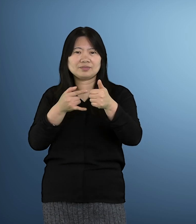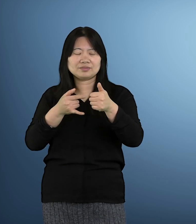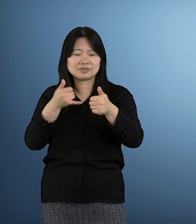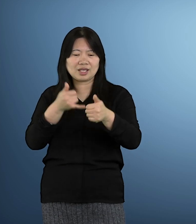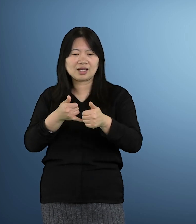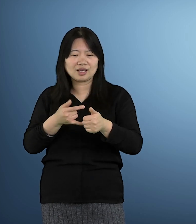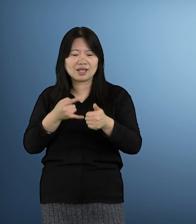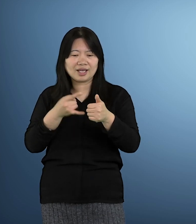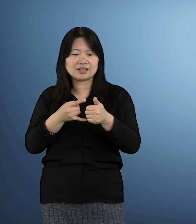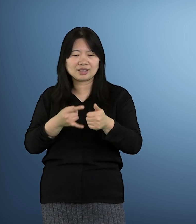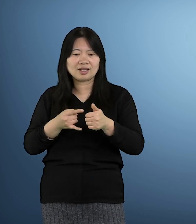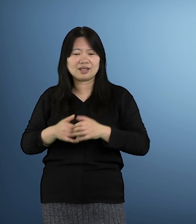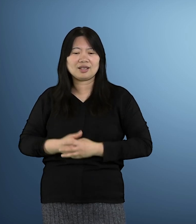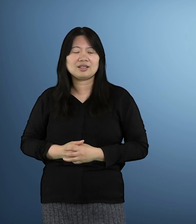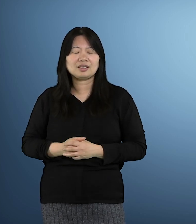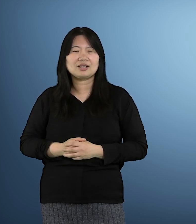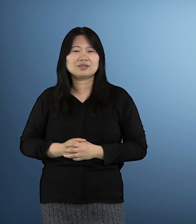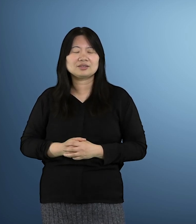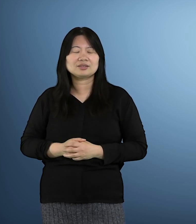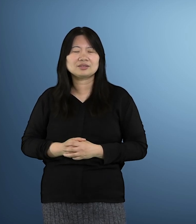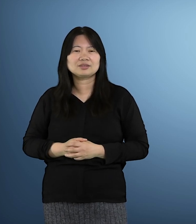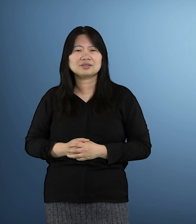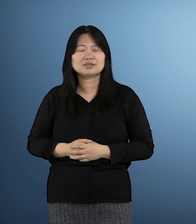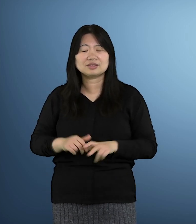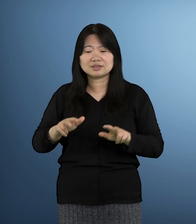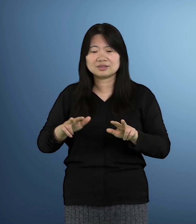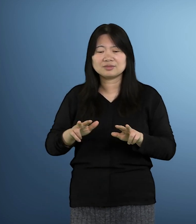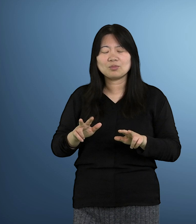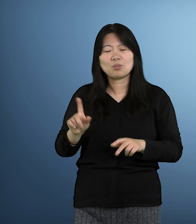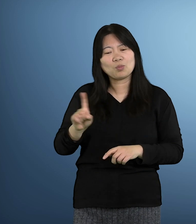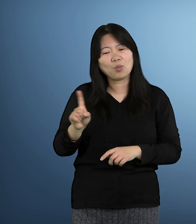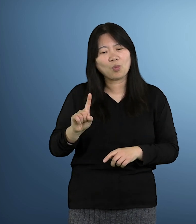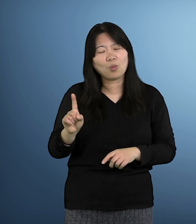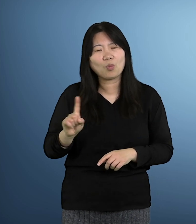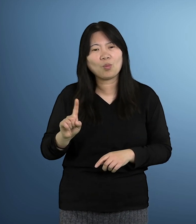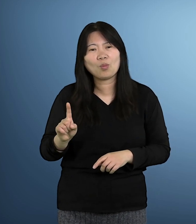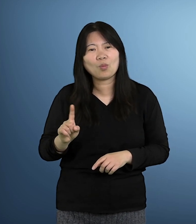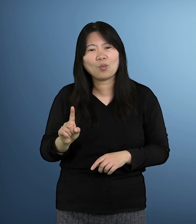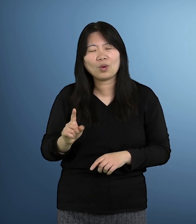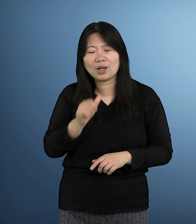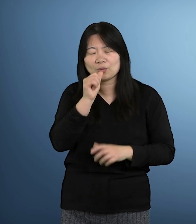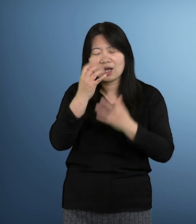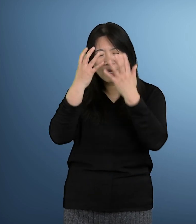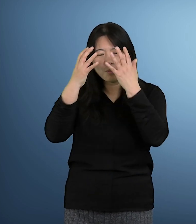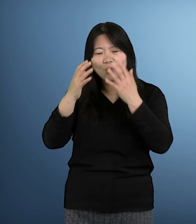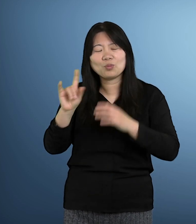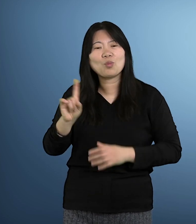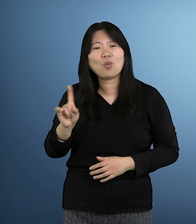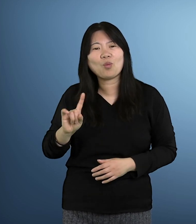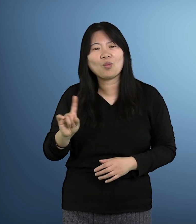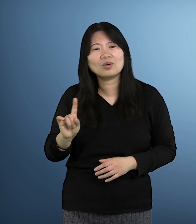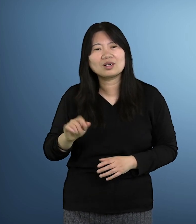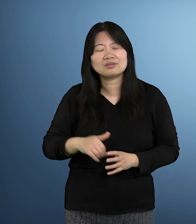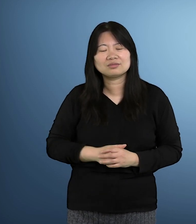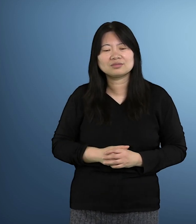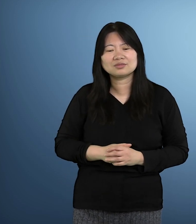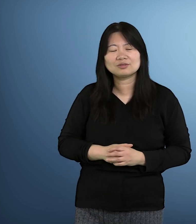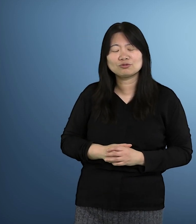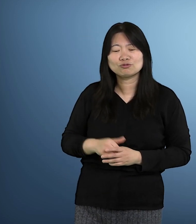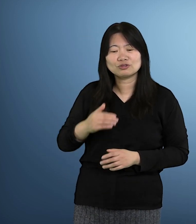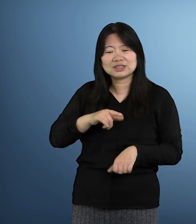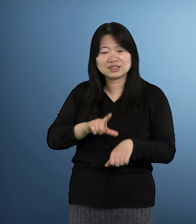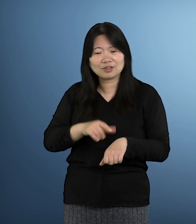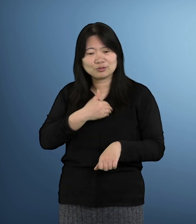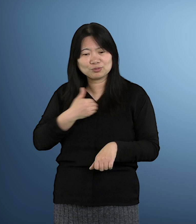뭐 하겠어요? 여러분 생각 같으면. 감옥에서. 우리 시간도 많은데 카드 놀이 좀